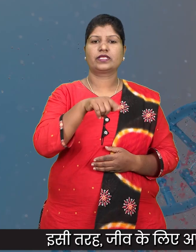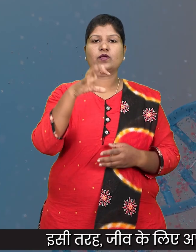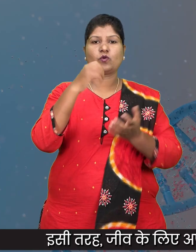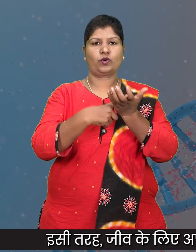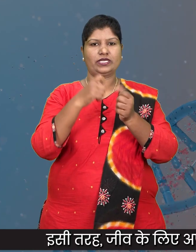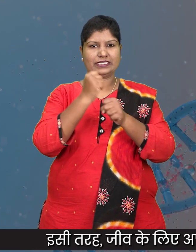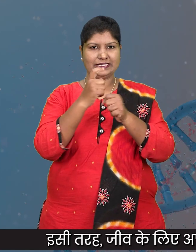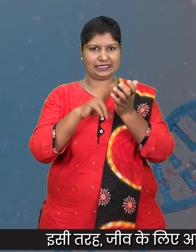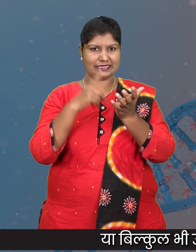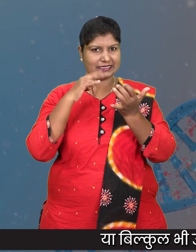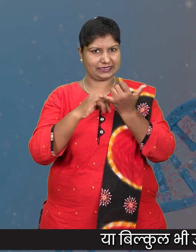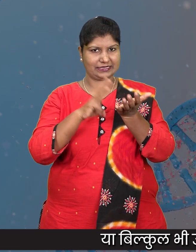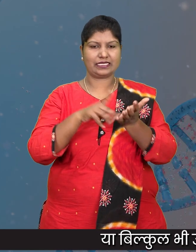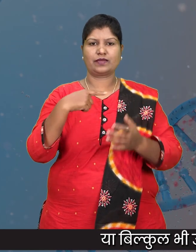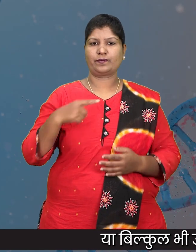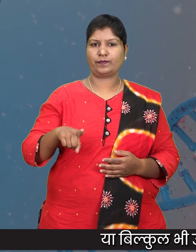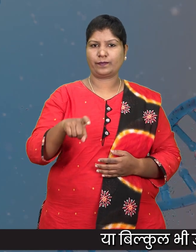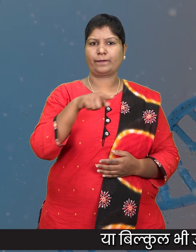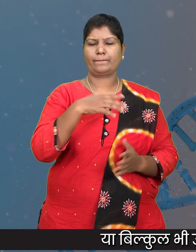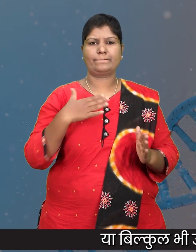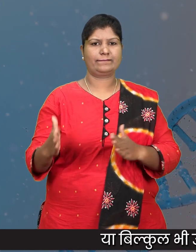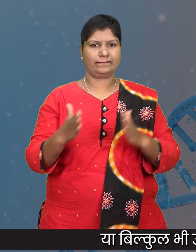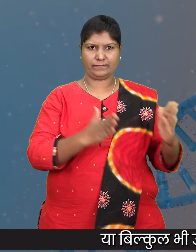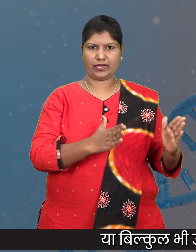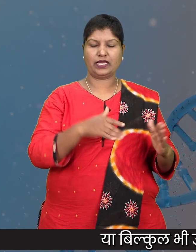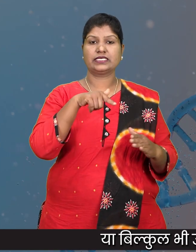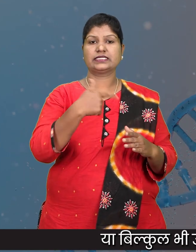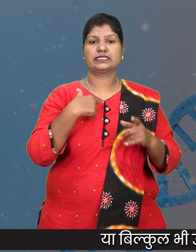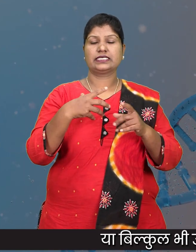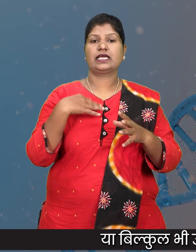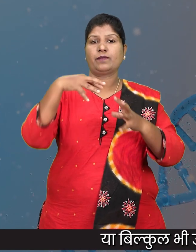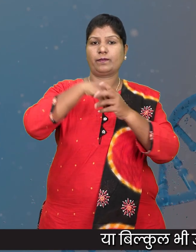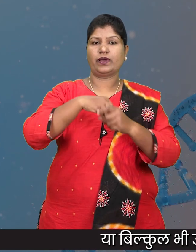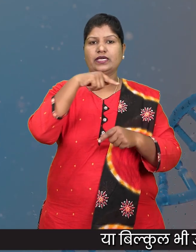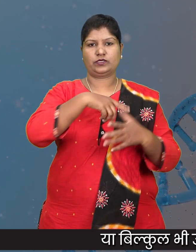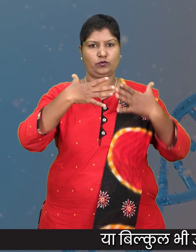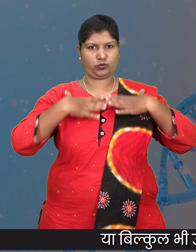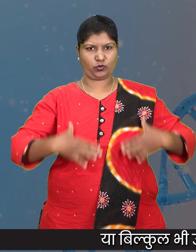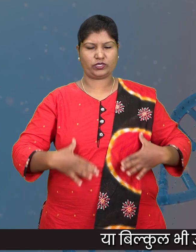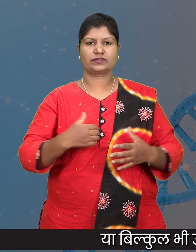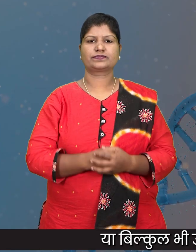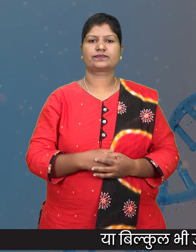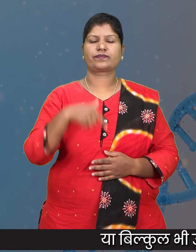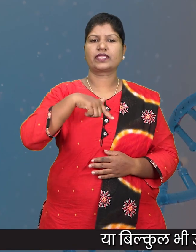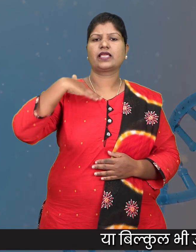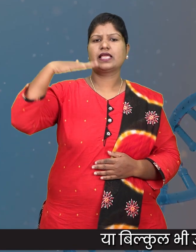उपयोग करना या बिल्कुल भी उपयोग ना करना आवश्यक हो सकता है।